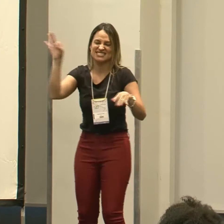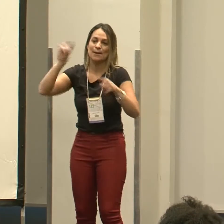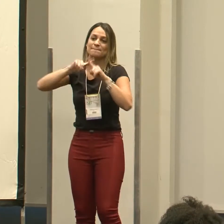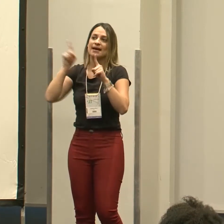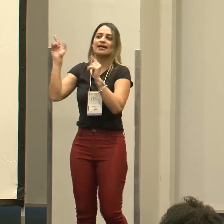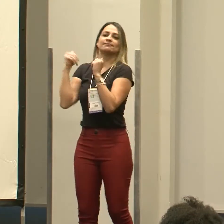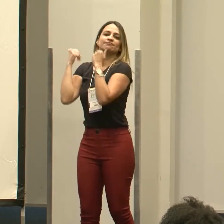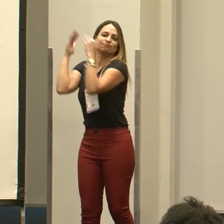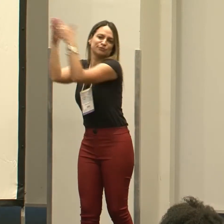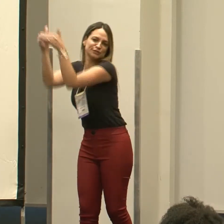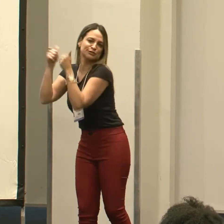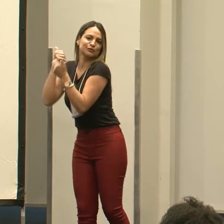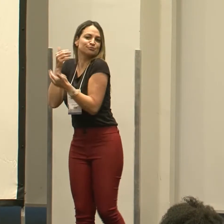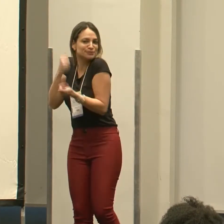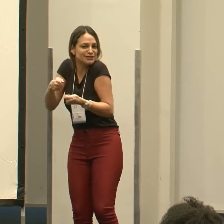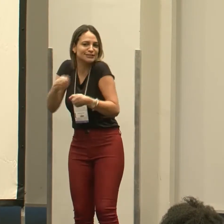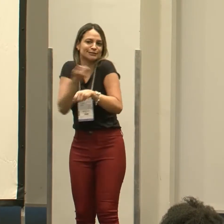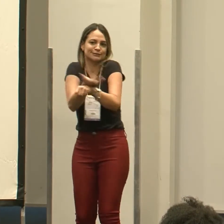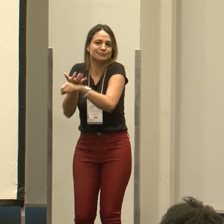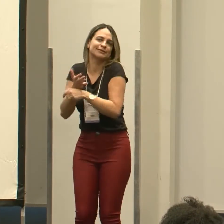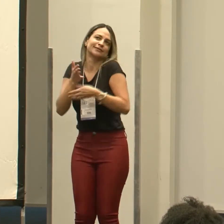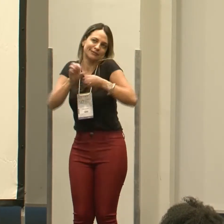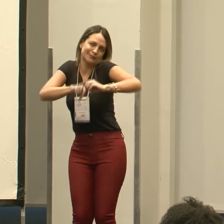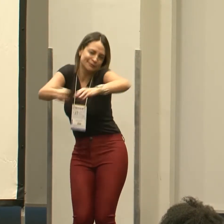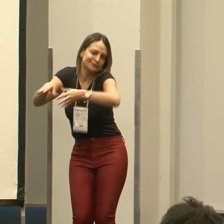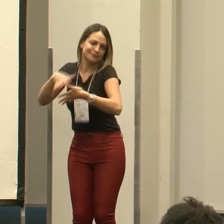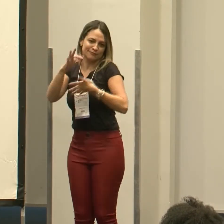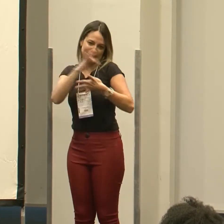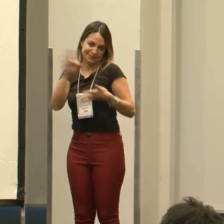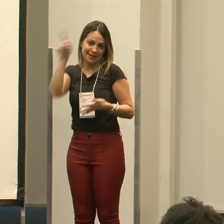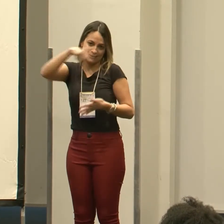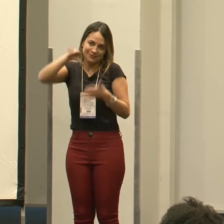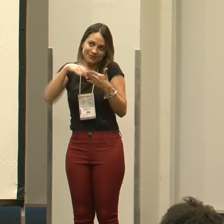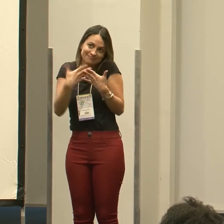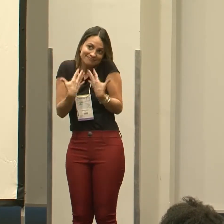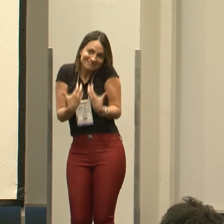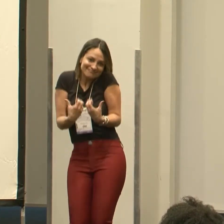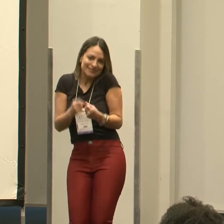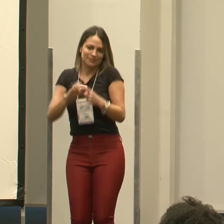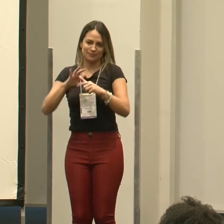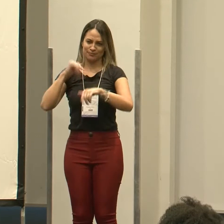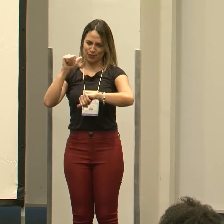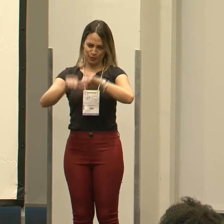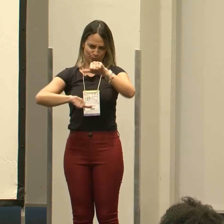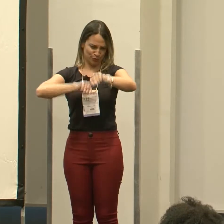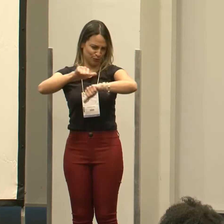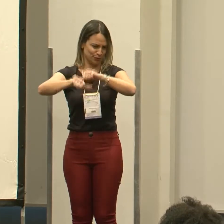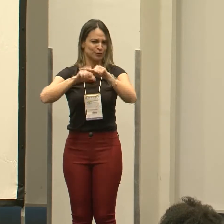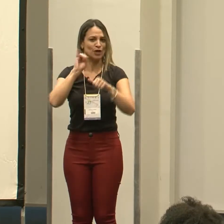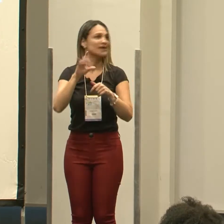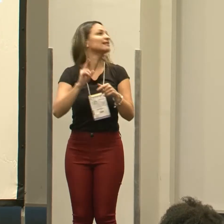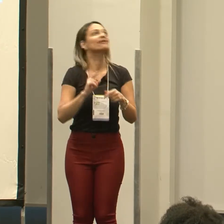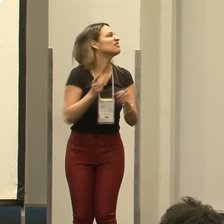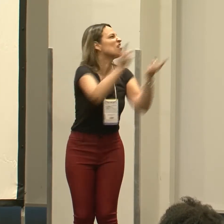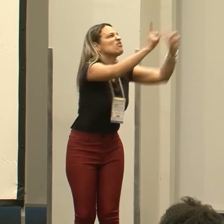sinais. Foi o que ele pôde oferecer através de disciplinas, né, e isso foi se